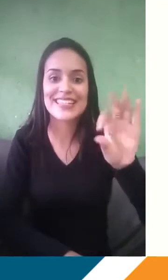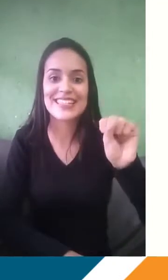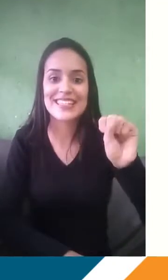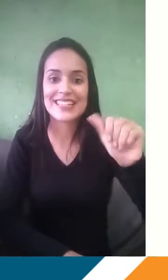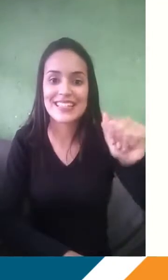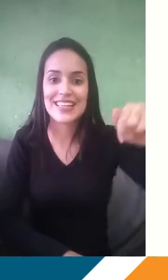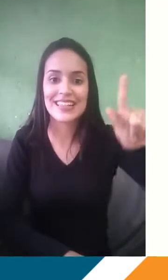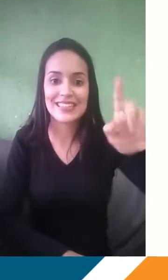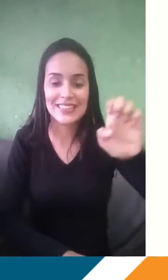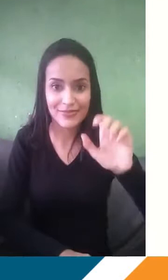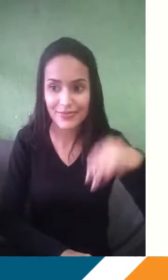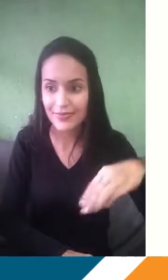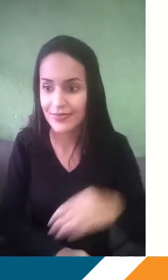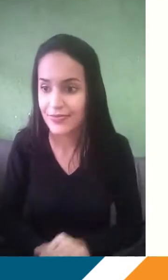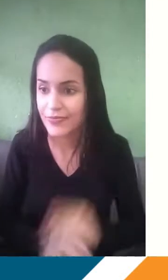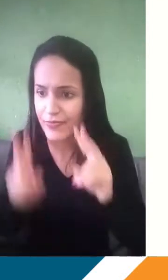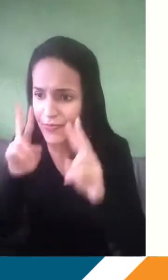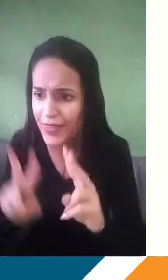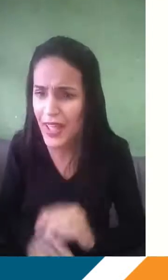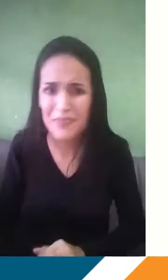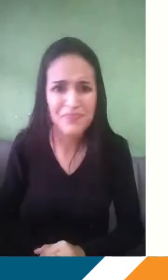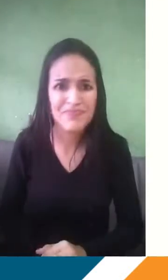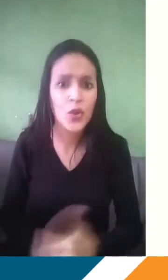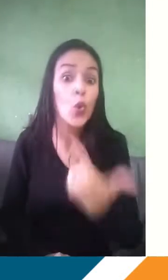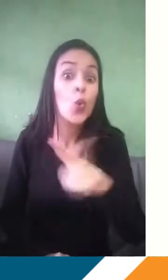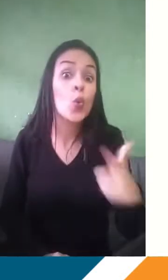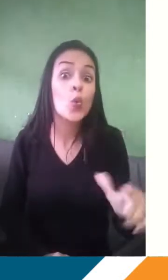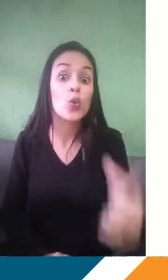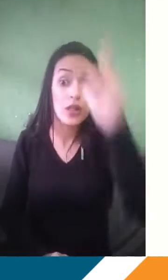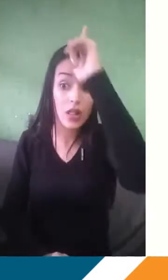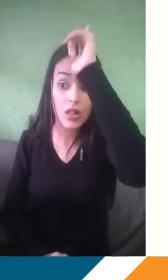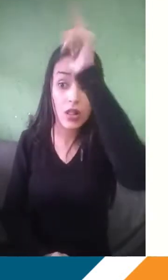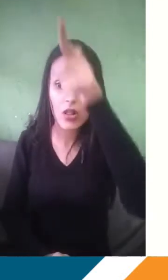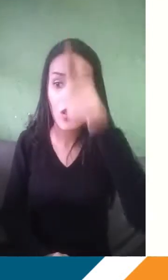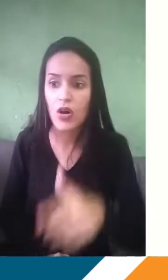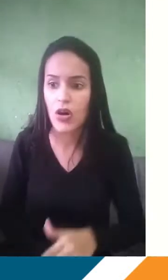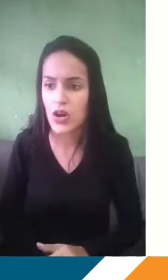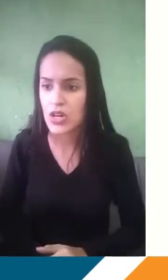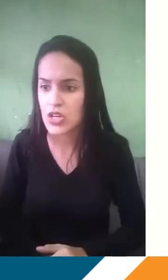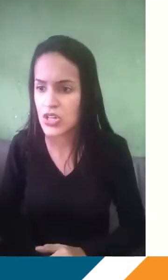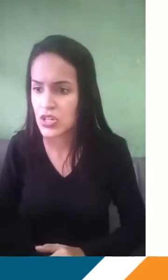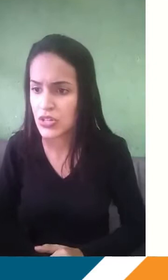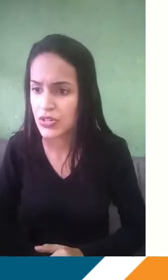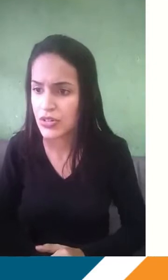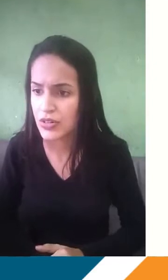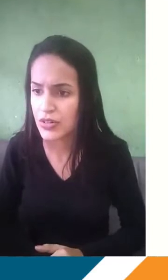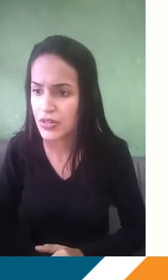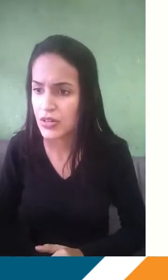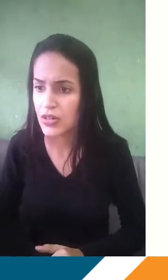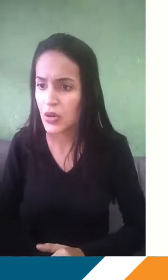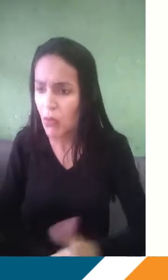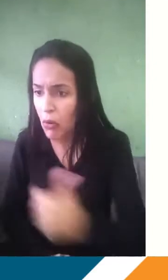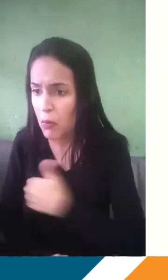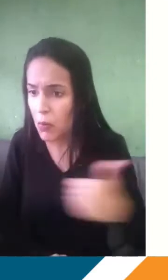cristalizam em palmeiras de músculos. Balanços, bom dia sem cigarro, tizã, tizã, tizá, ganga. Os